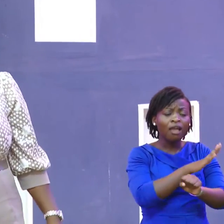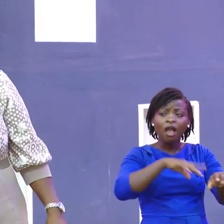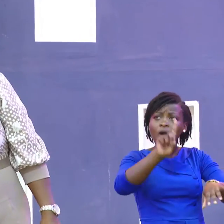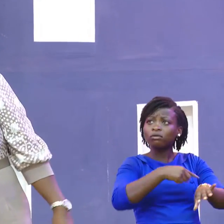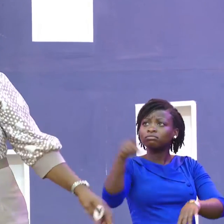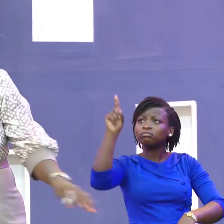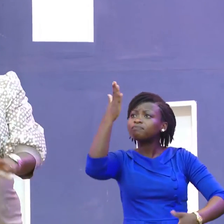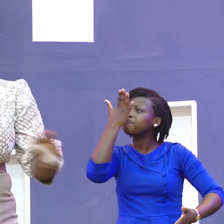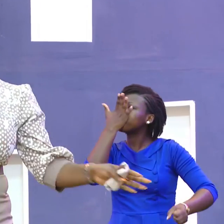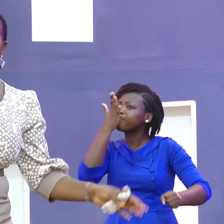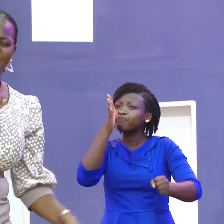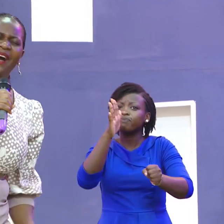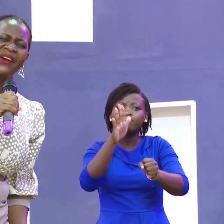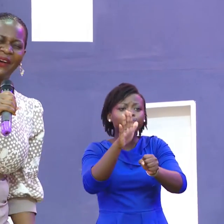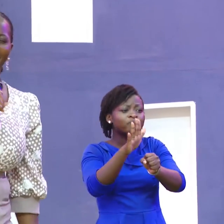subiza,